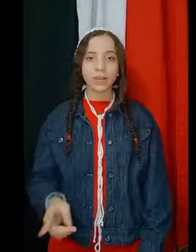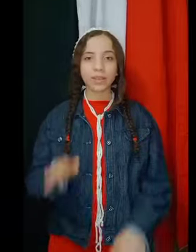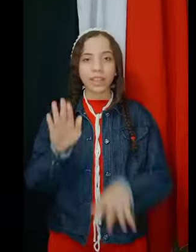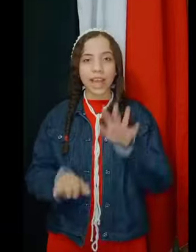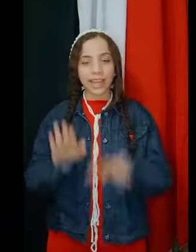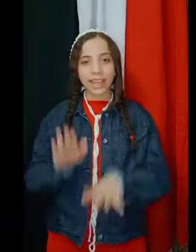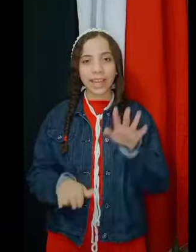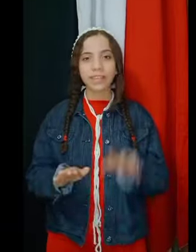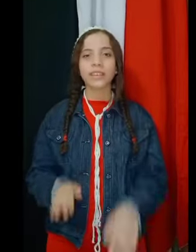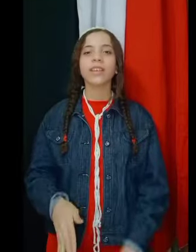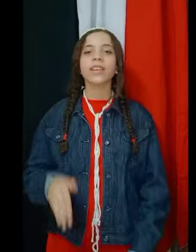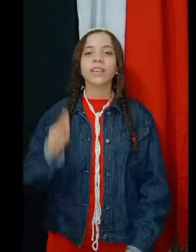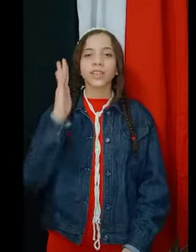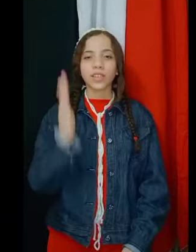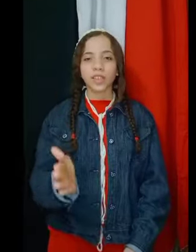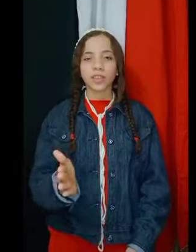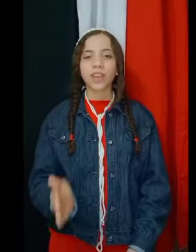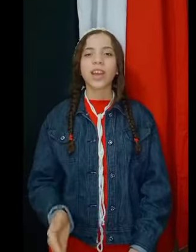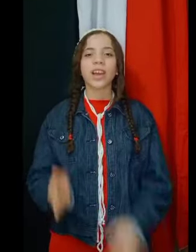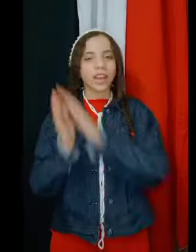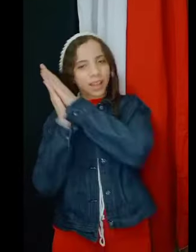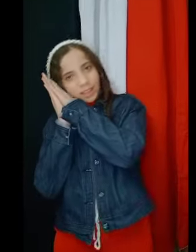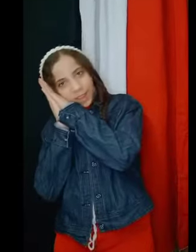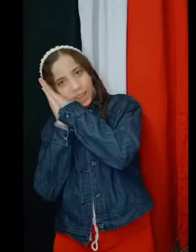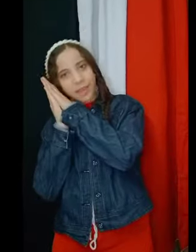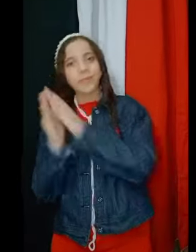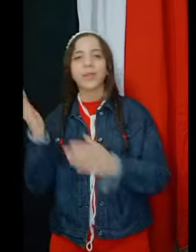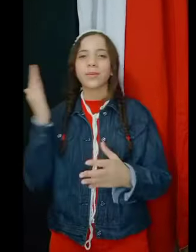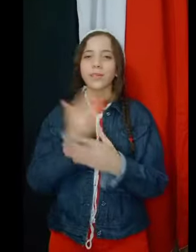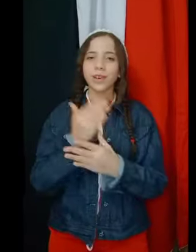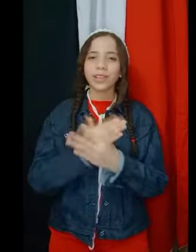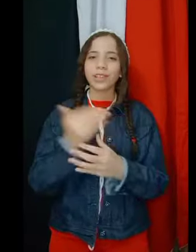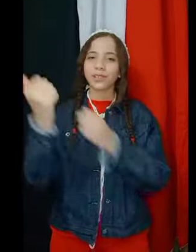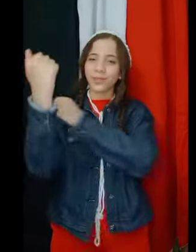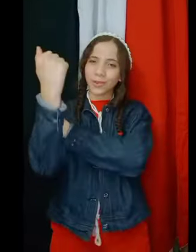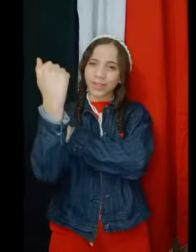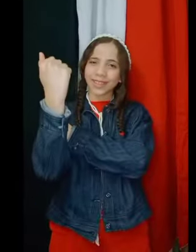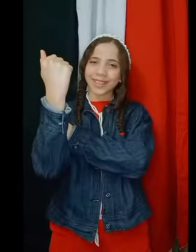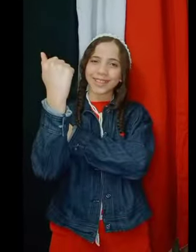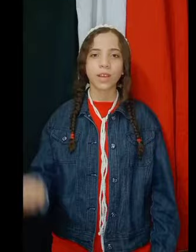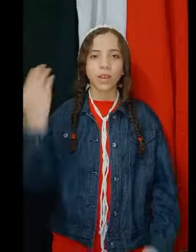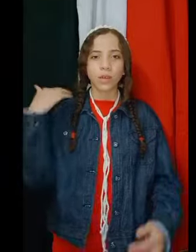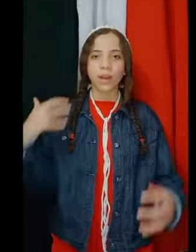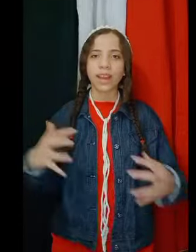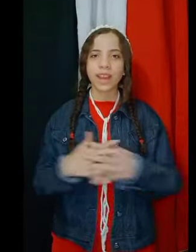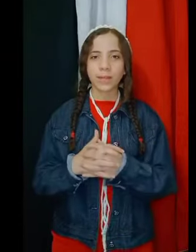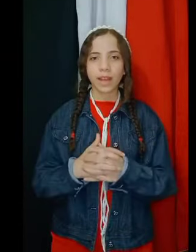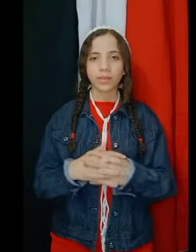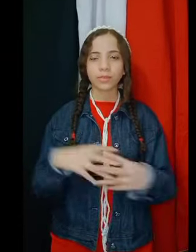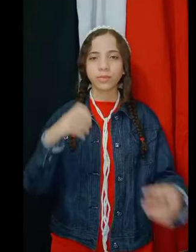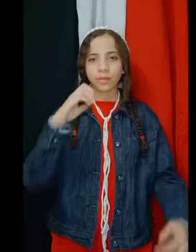كنت عادلاً تستطيع أن تنام بفضل قوتك، وكان معكم